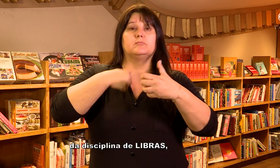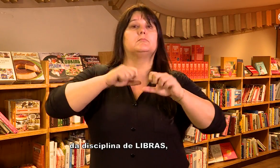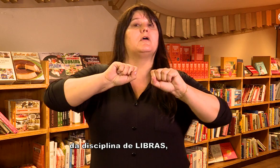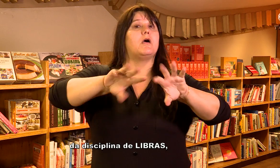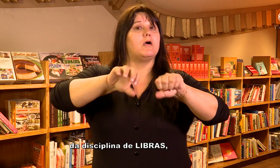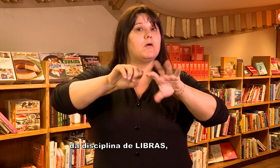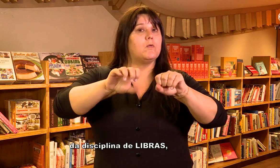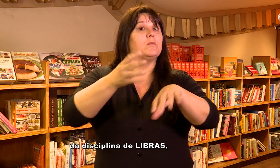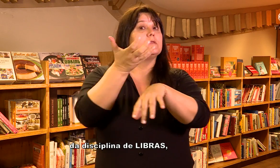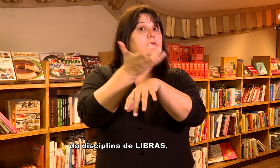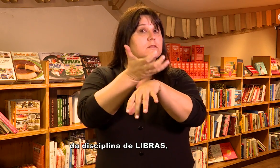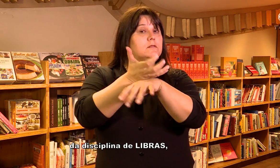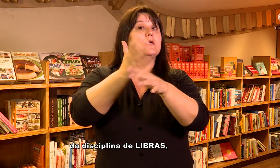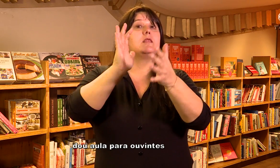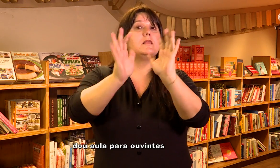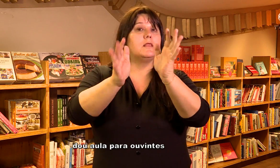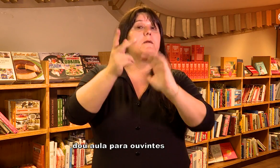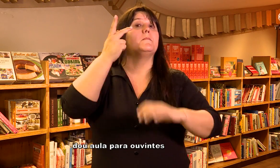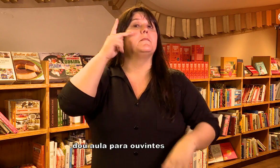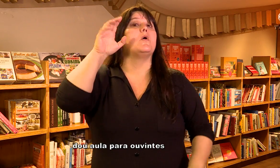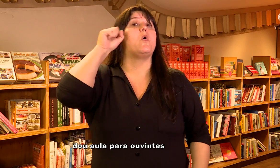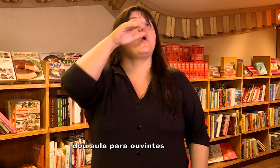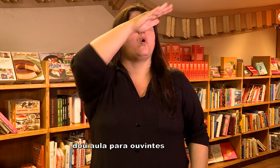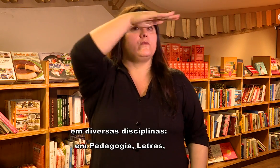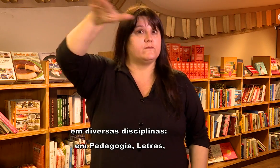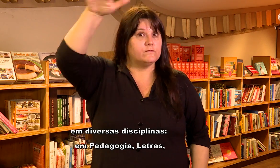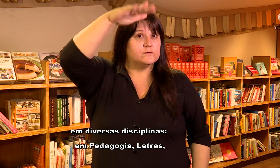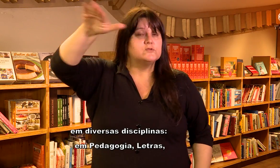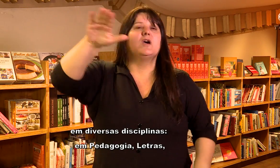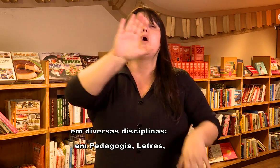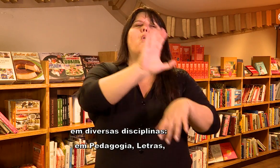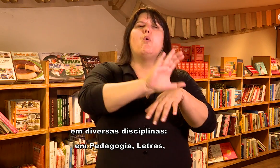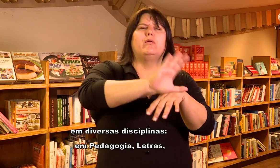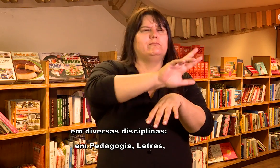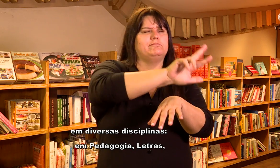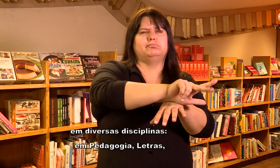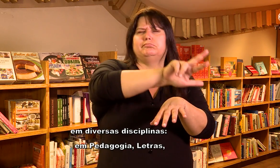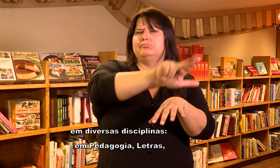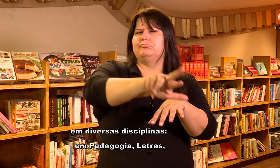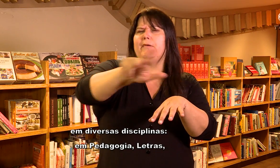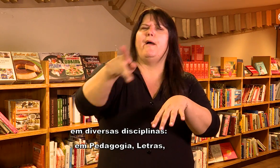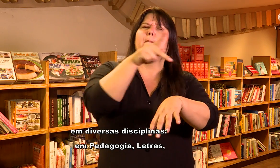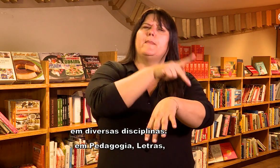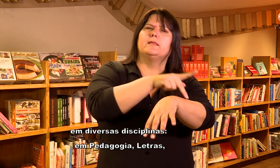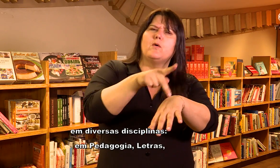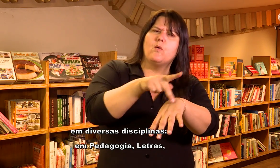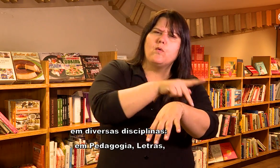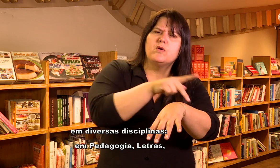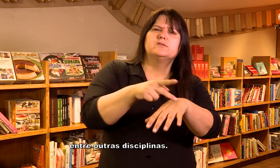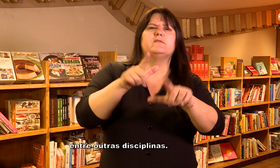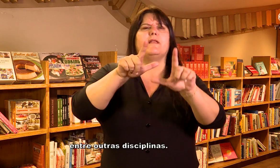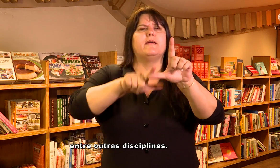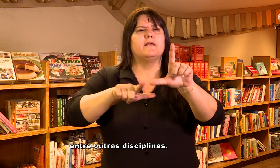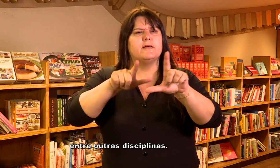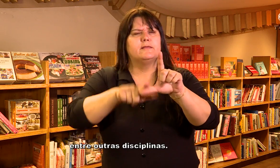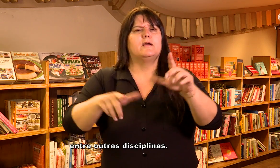disciplina de Libras. Dou aula para ouvintes em diversas disciplinas, em pedagogia, letras, entre